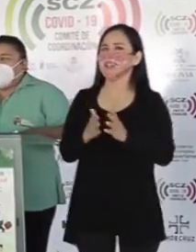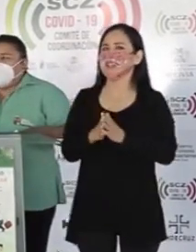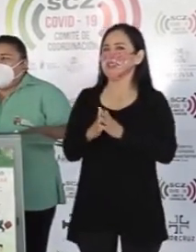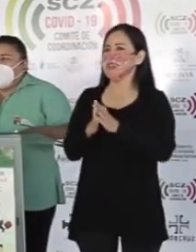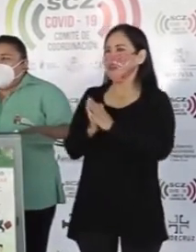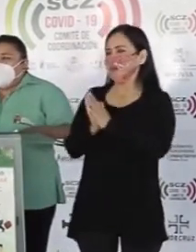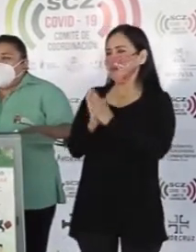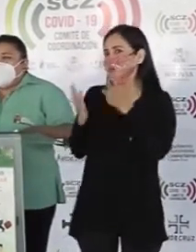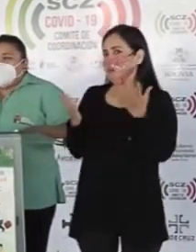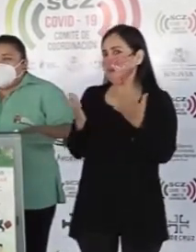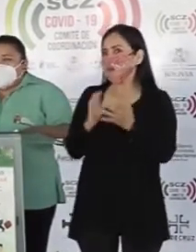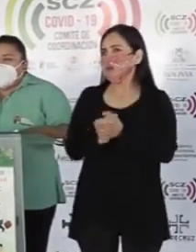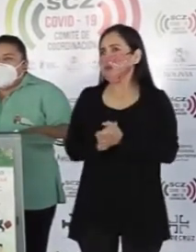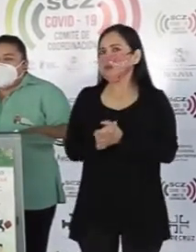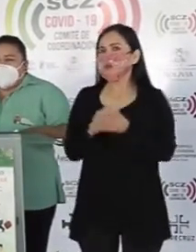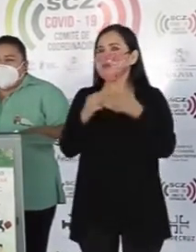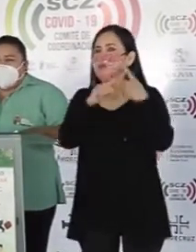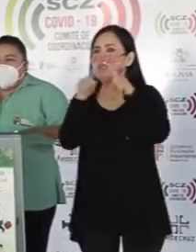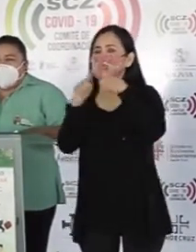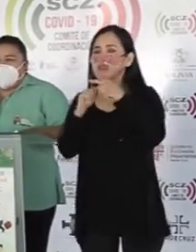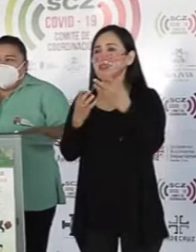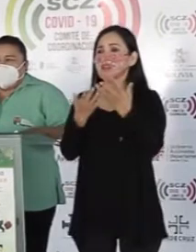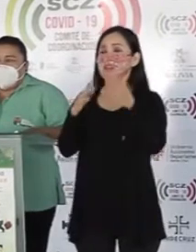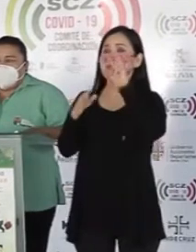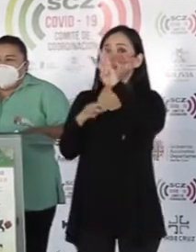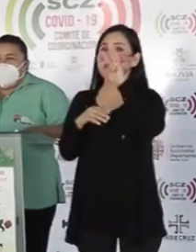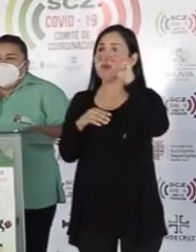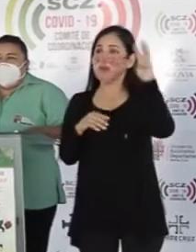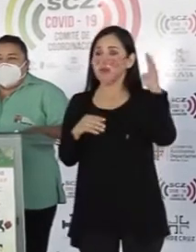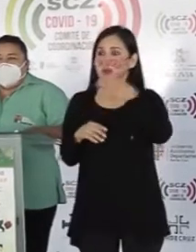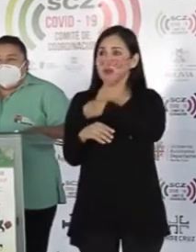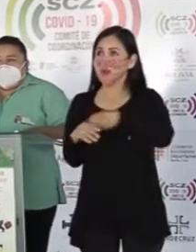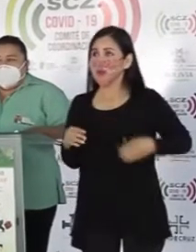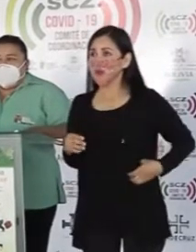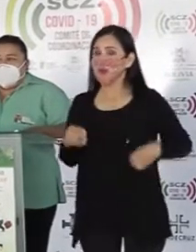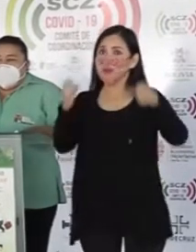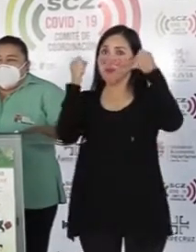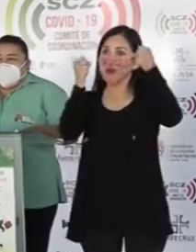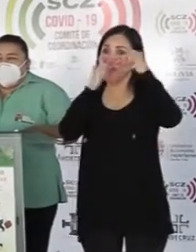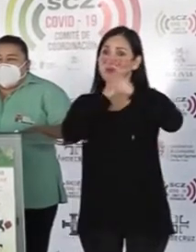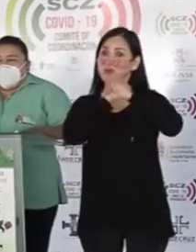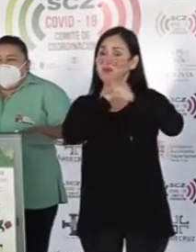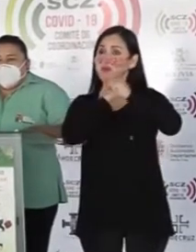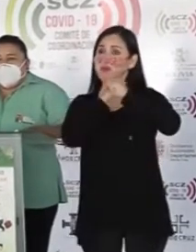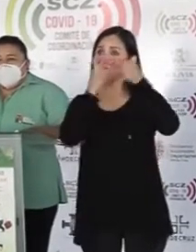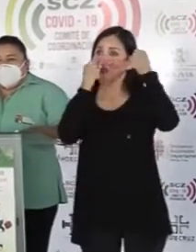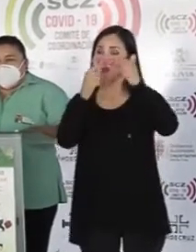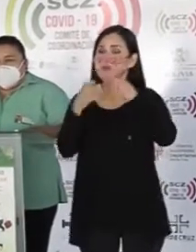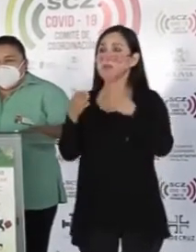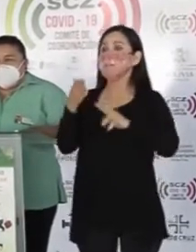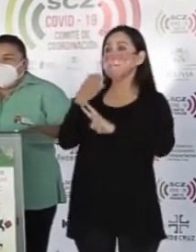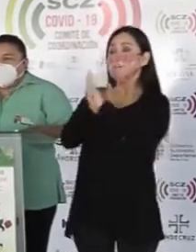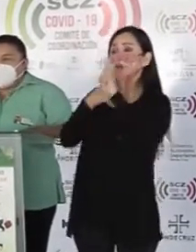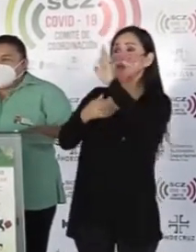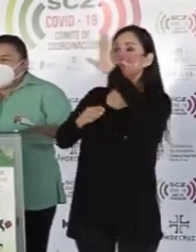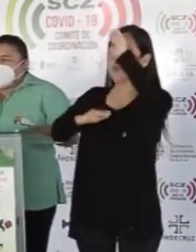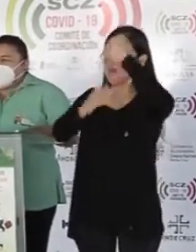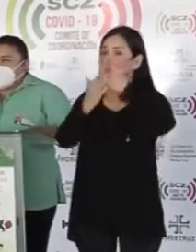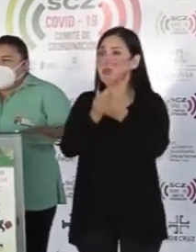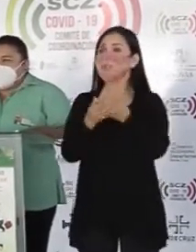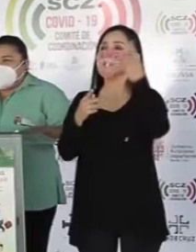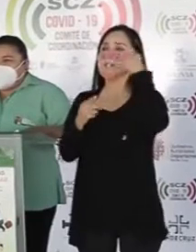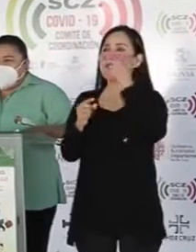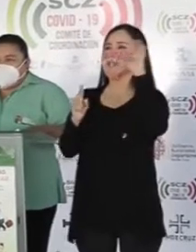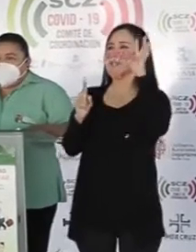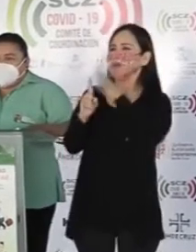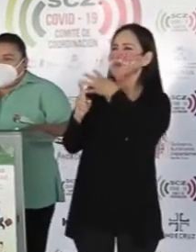puedan compartir desde la página de la gobernación la campaña Prevení a tus hijos de la violencia